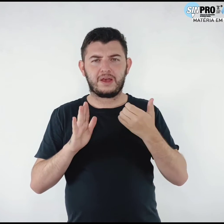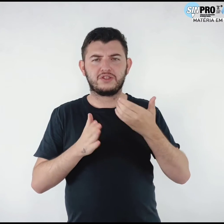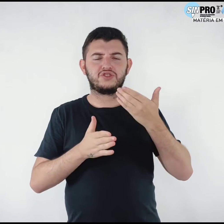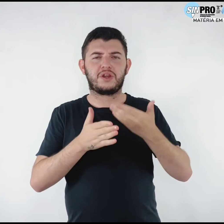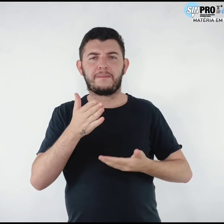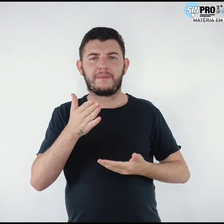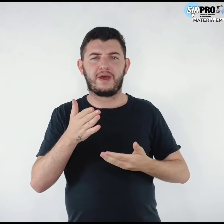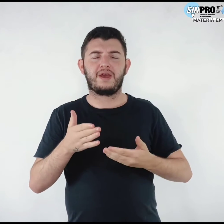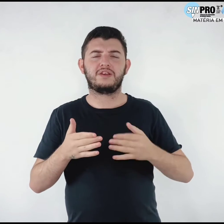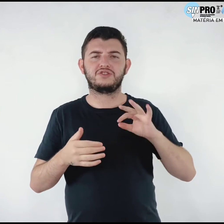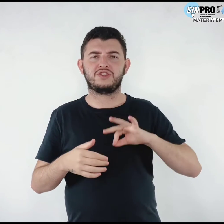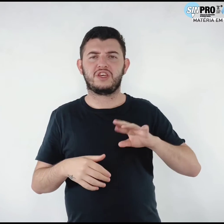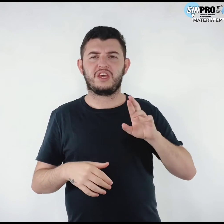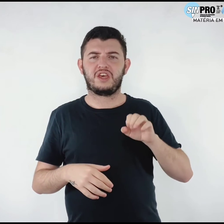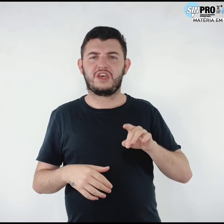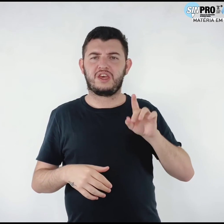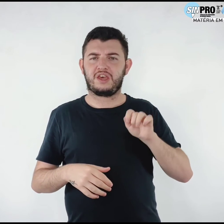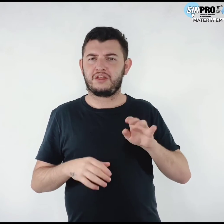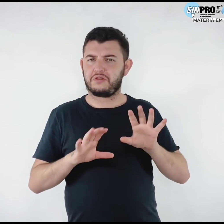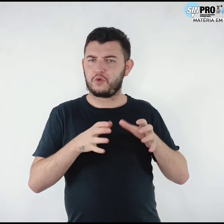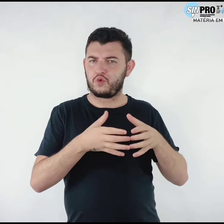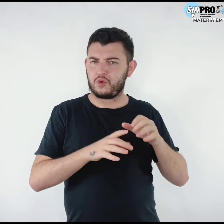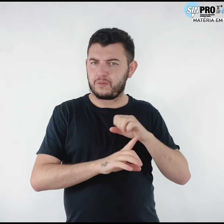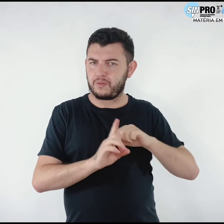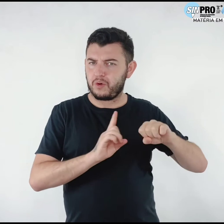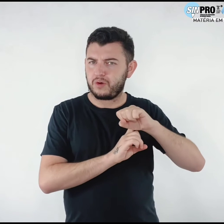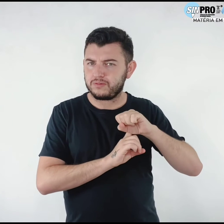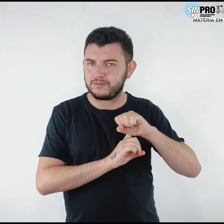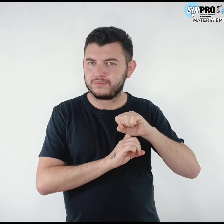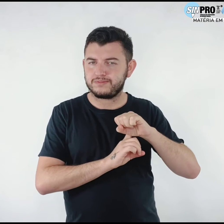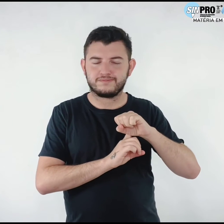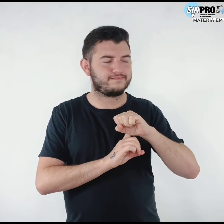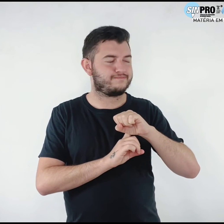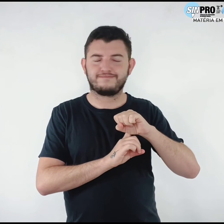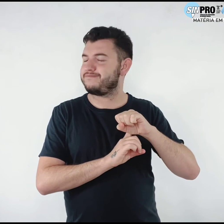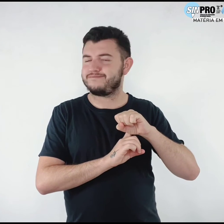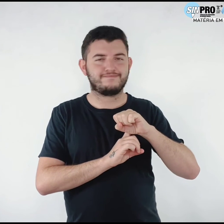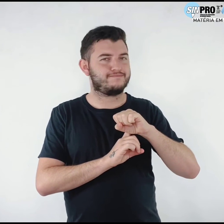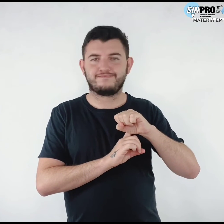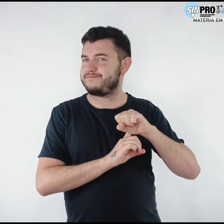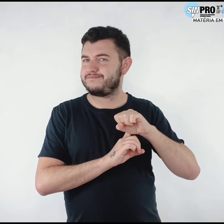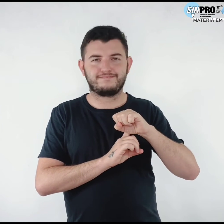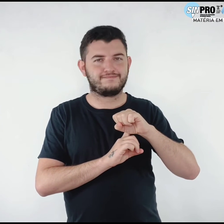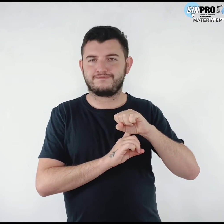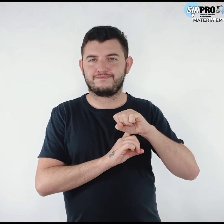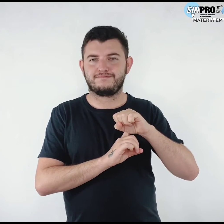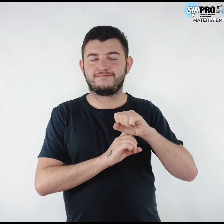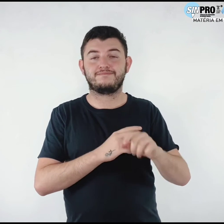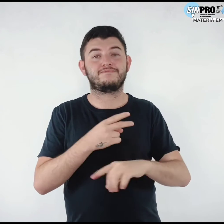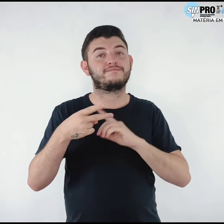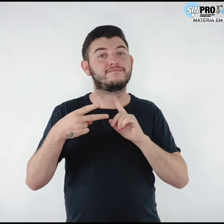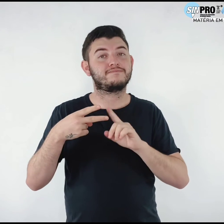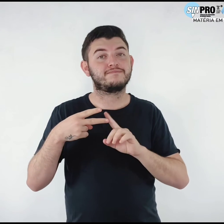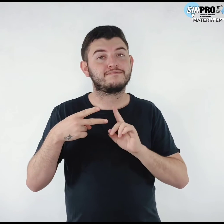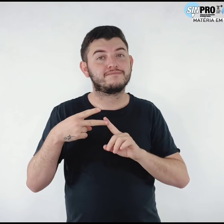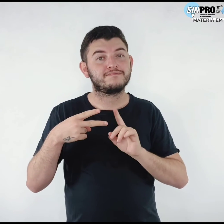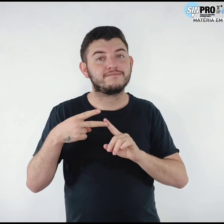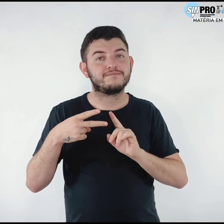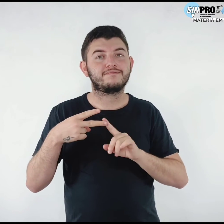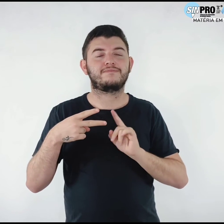das classes sociais e muito menos a da classe média. A segunda é que a culpa